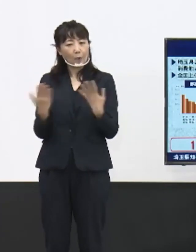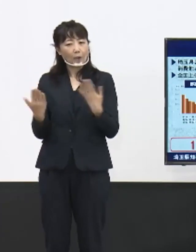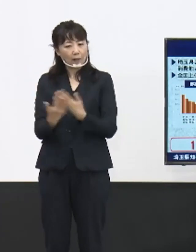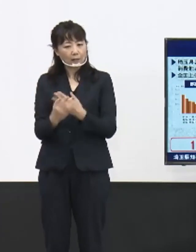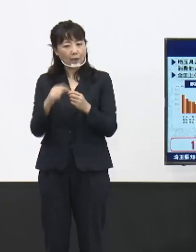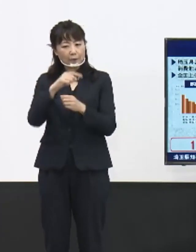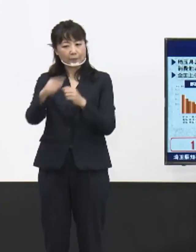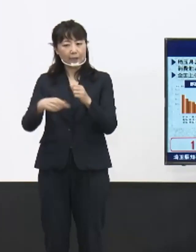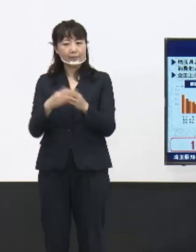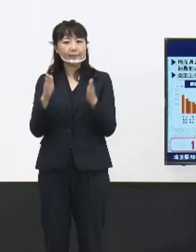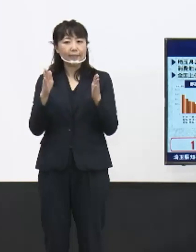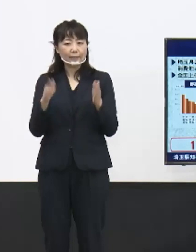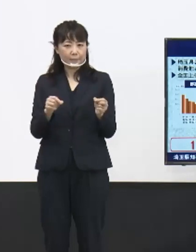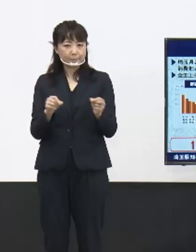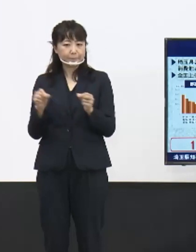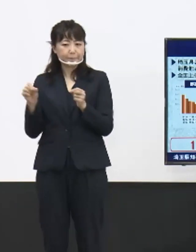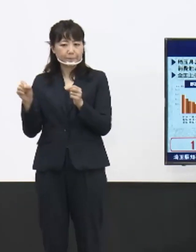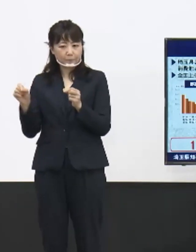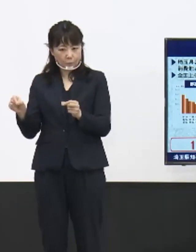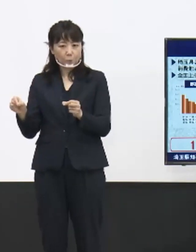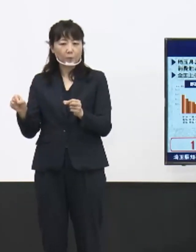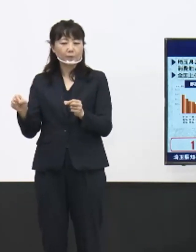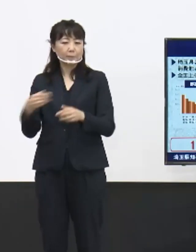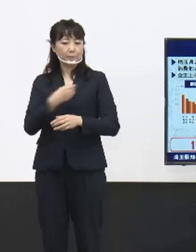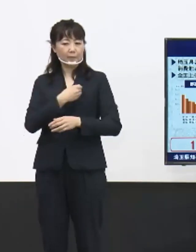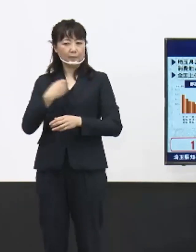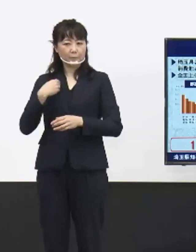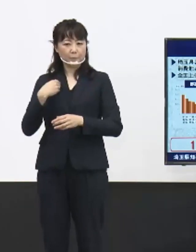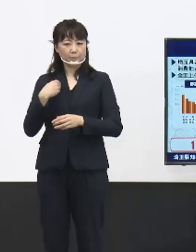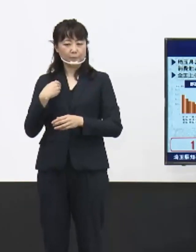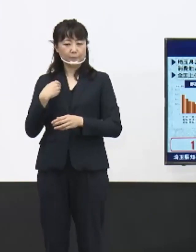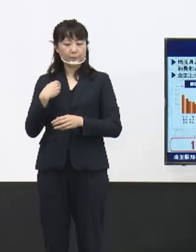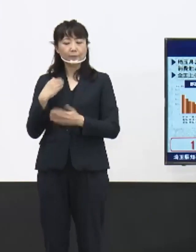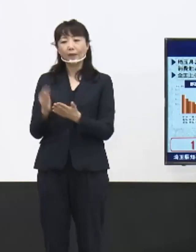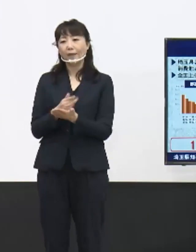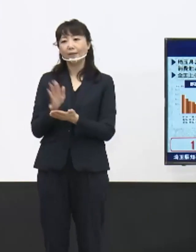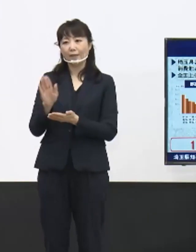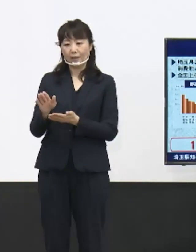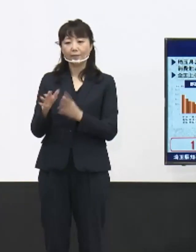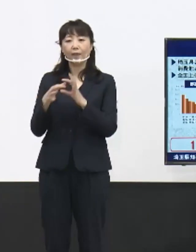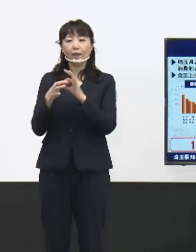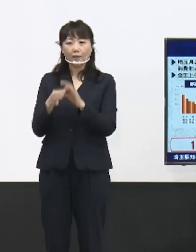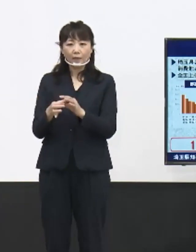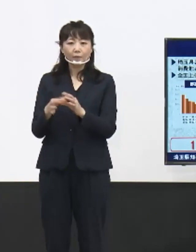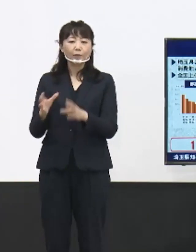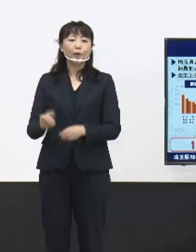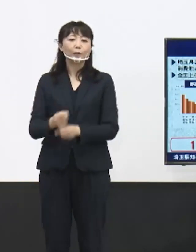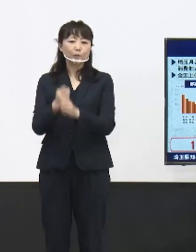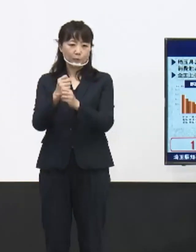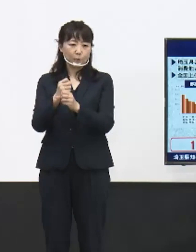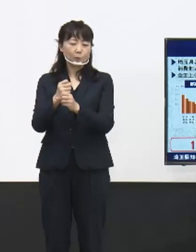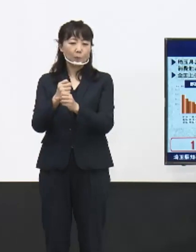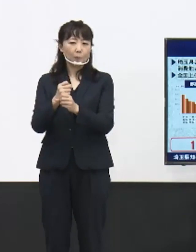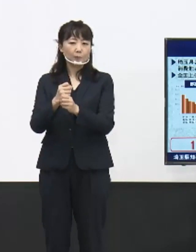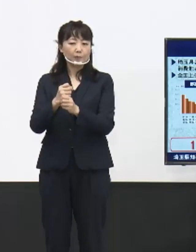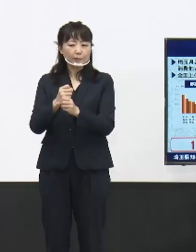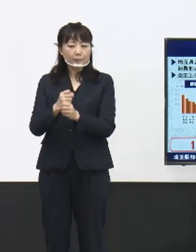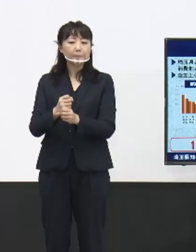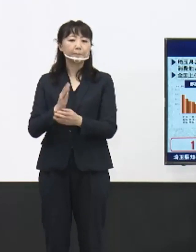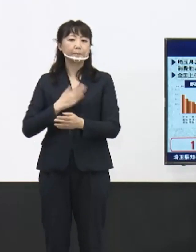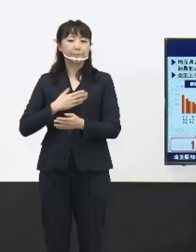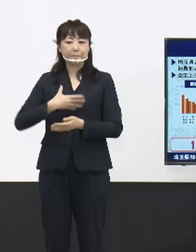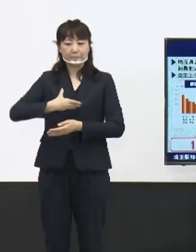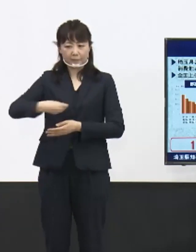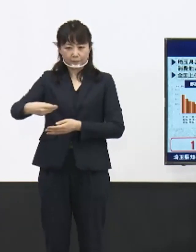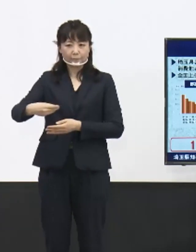年、伸ばしても支障がないということでもあったので、総合的に判断をし、結果としてご協力の意思を示させていただき